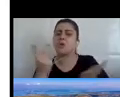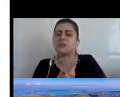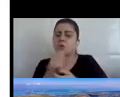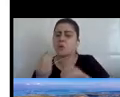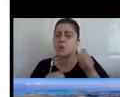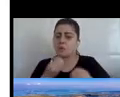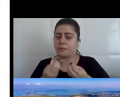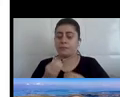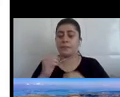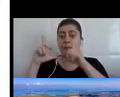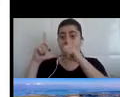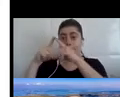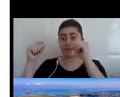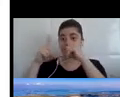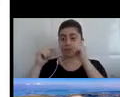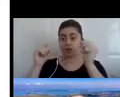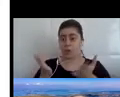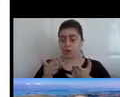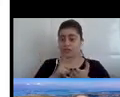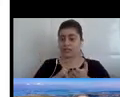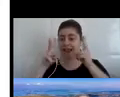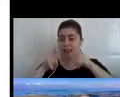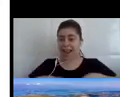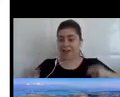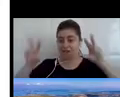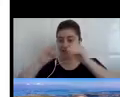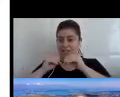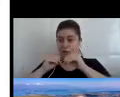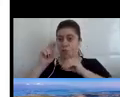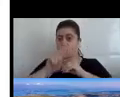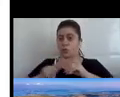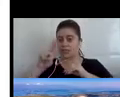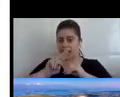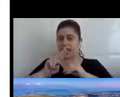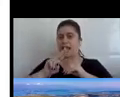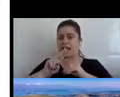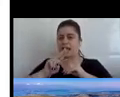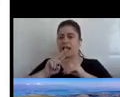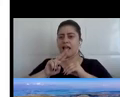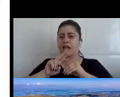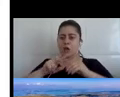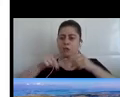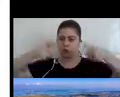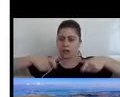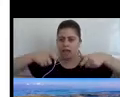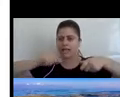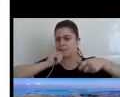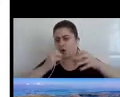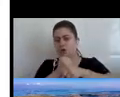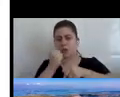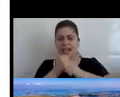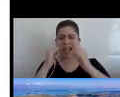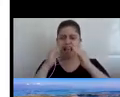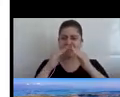Brasília hoje passa pela revisão do seu plano de uso e ocupação do território. Então, a questão rural, ela